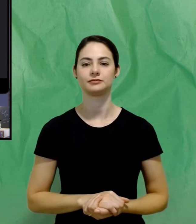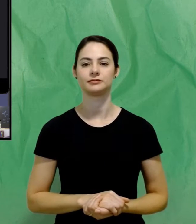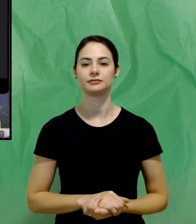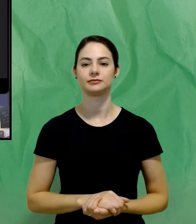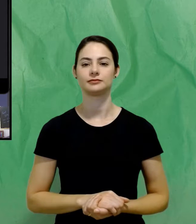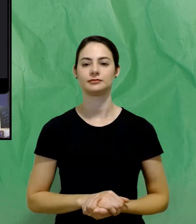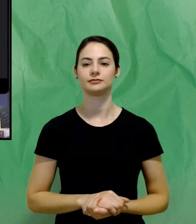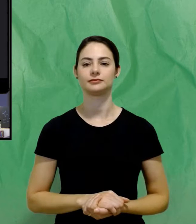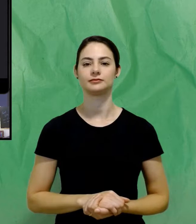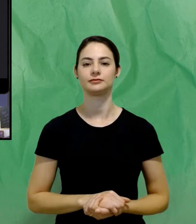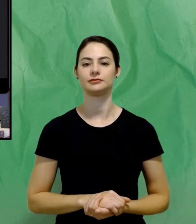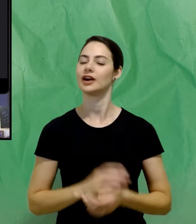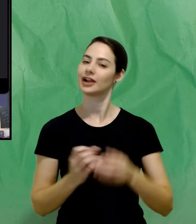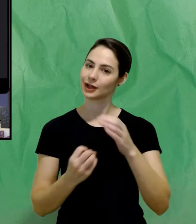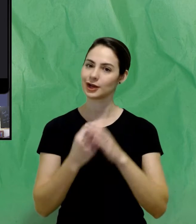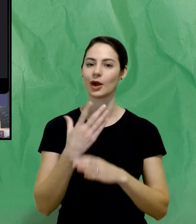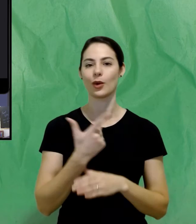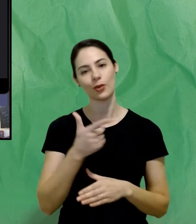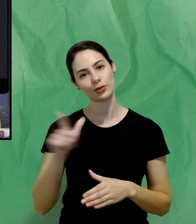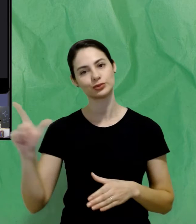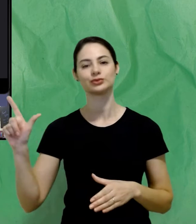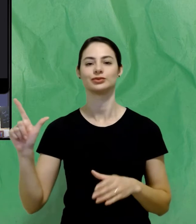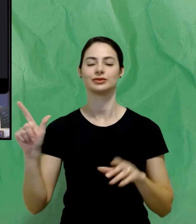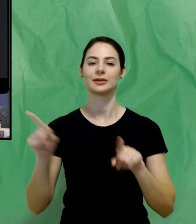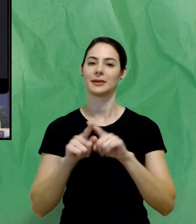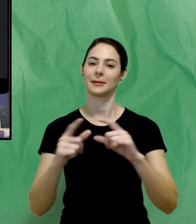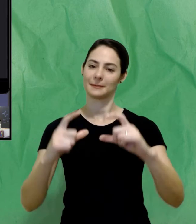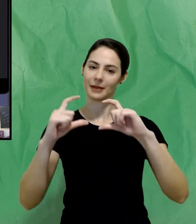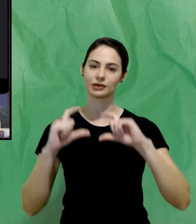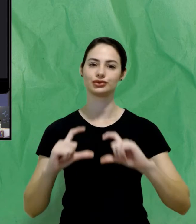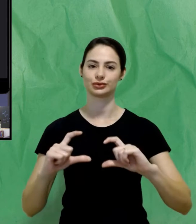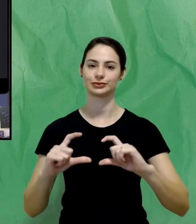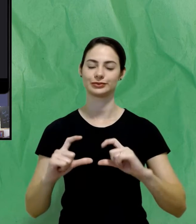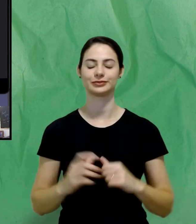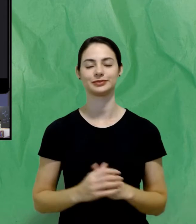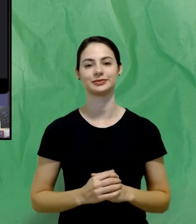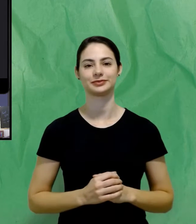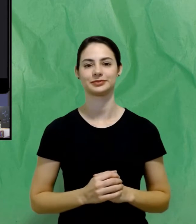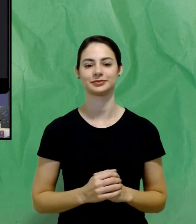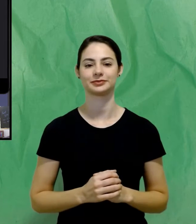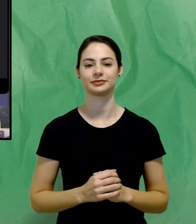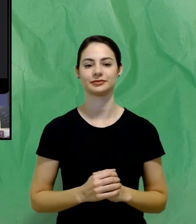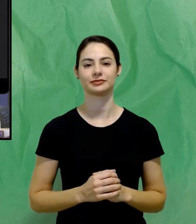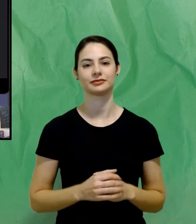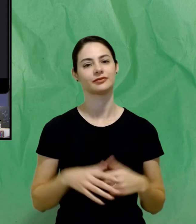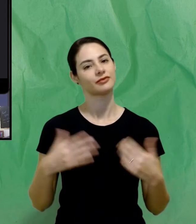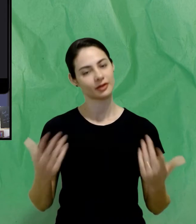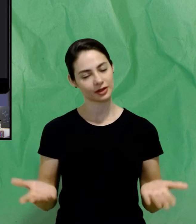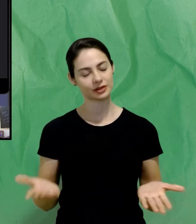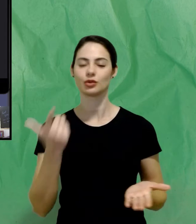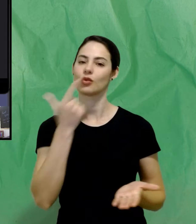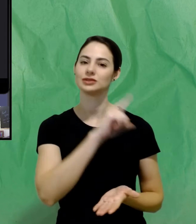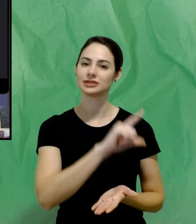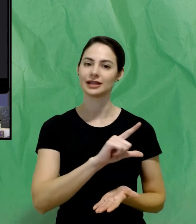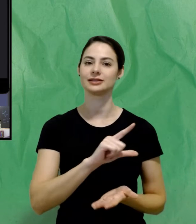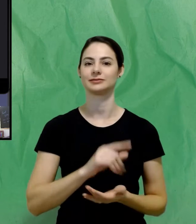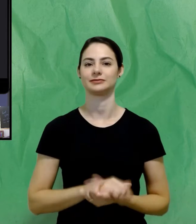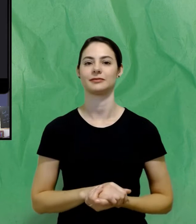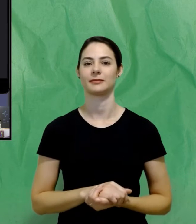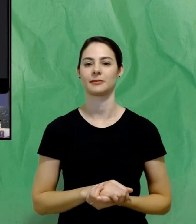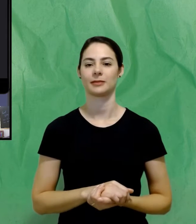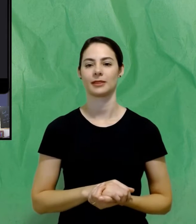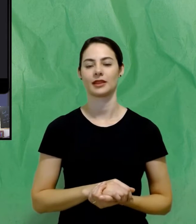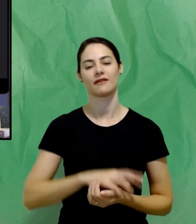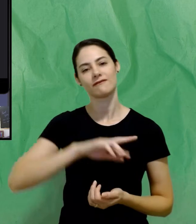ele vai criar um outro componente logo abaixo aqui, tá? E assim a gente consegue, né, ter